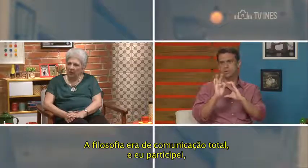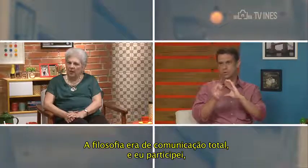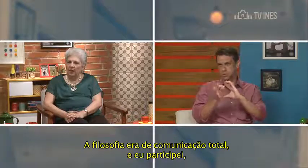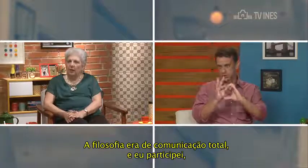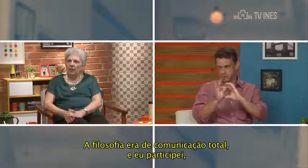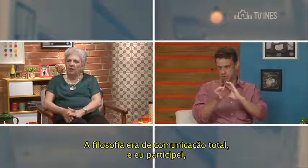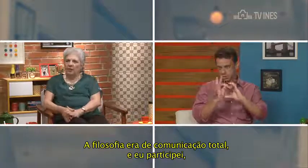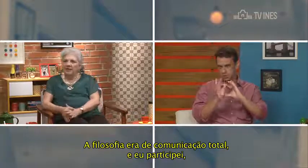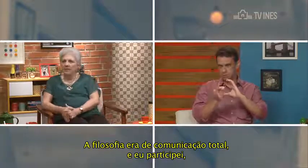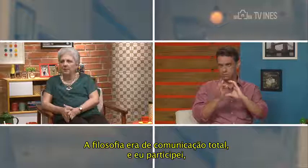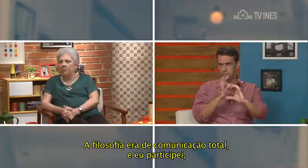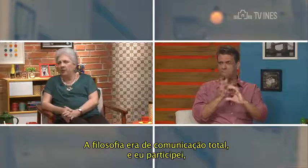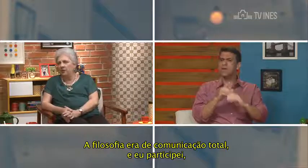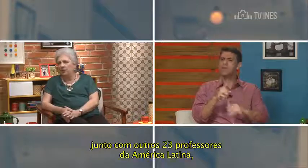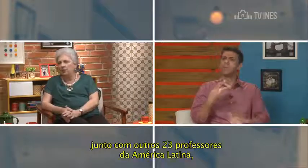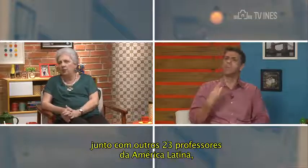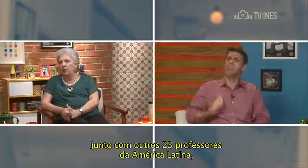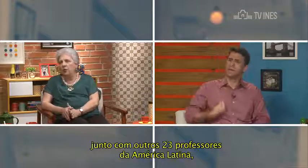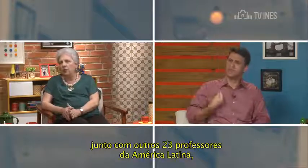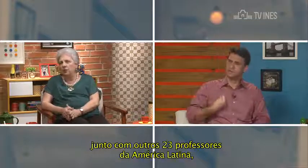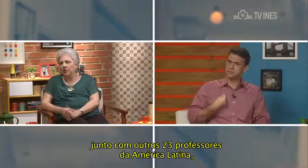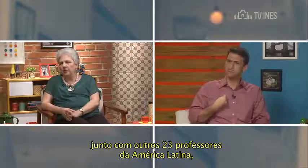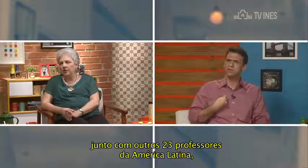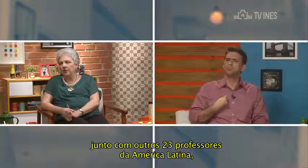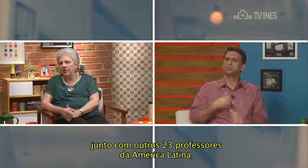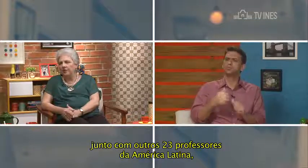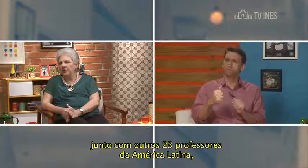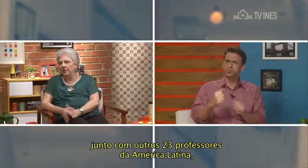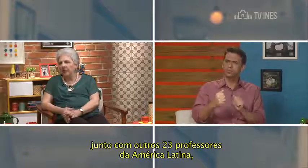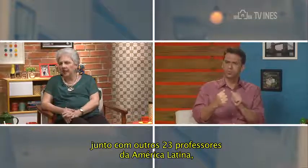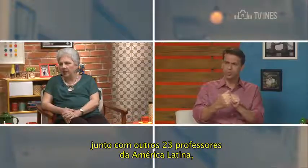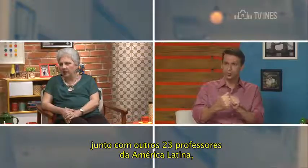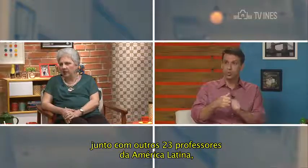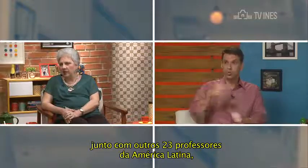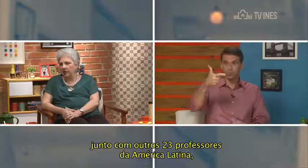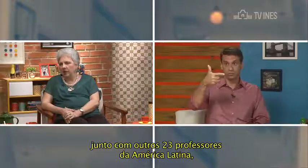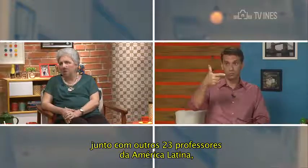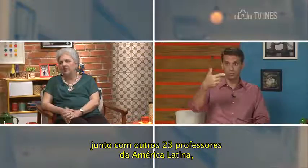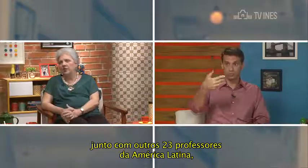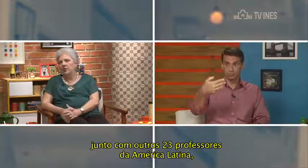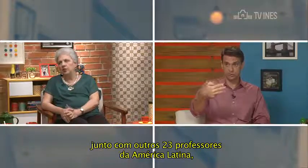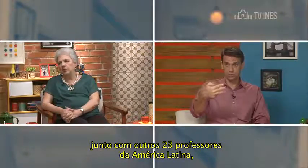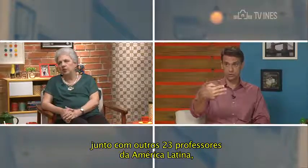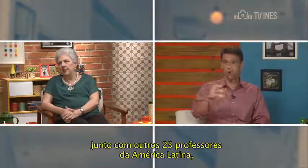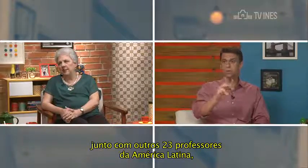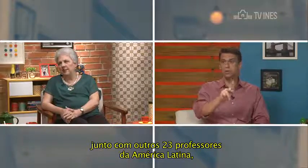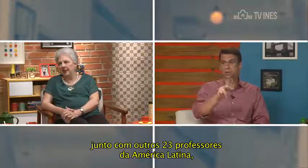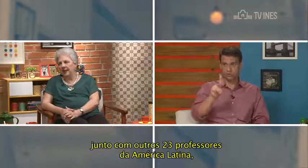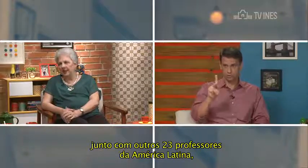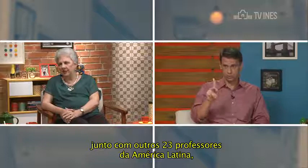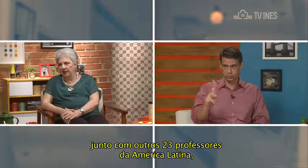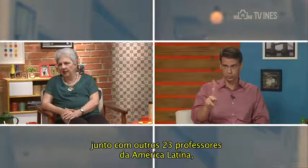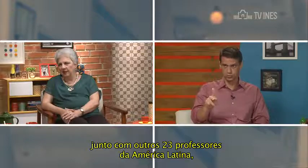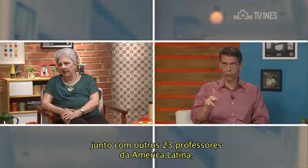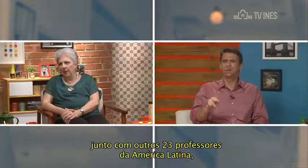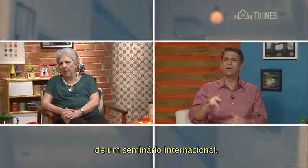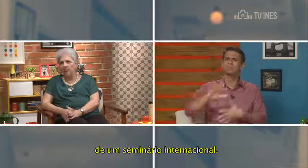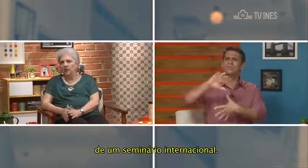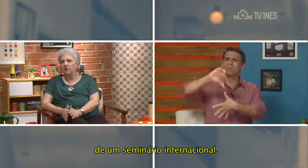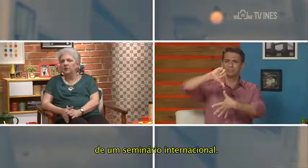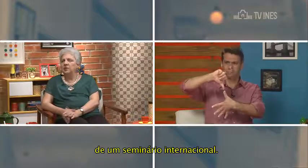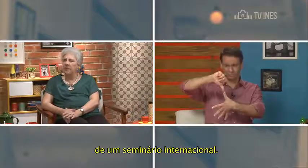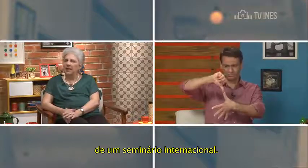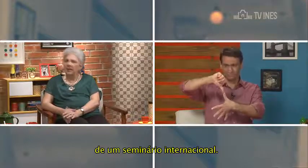E eu participei Junto com outros 23 professores Da América Latina